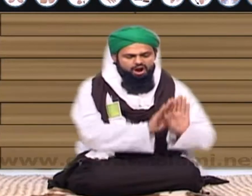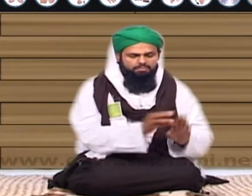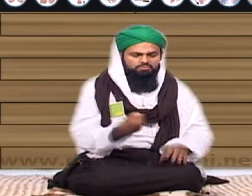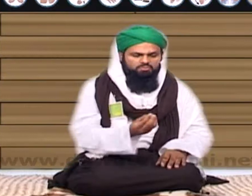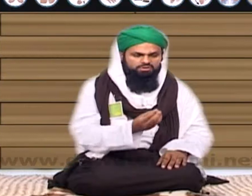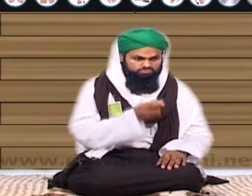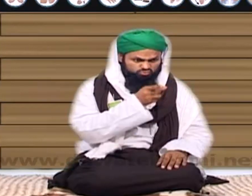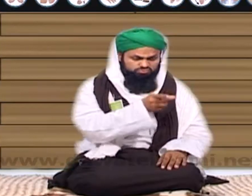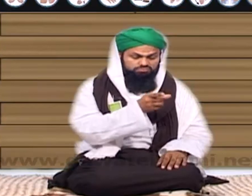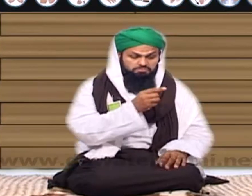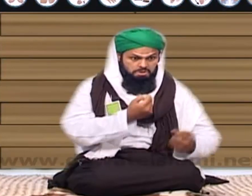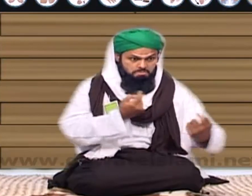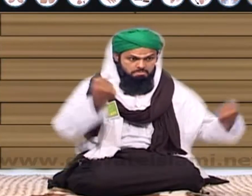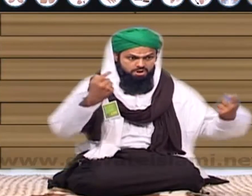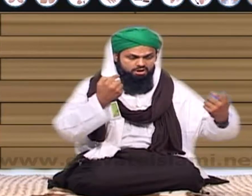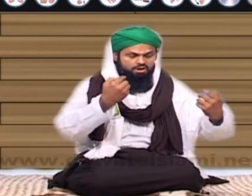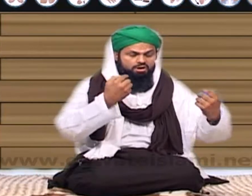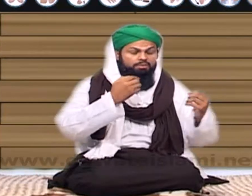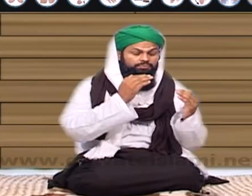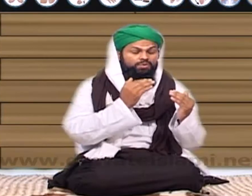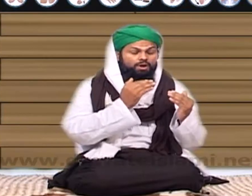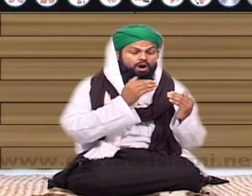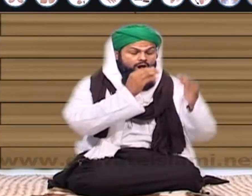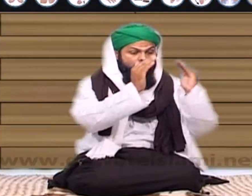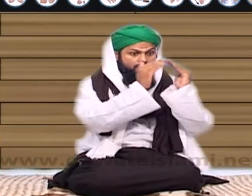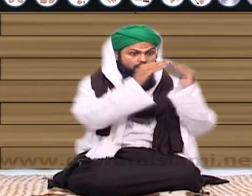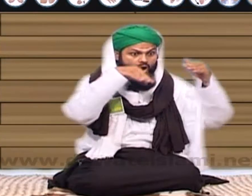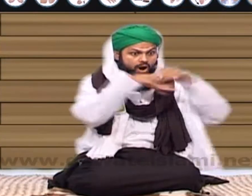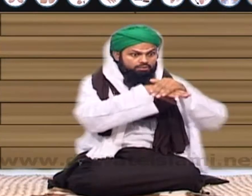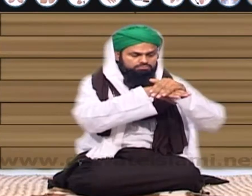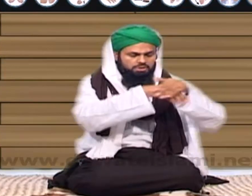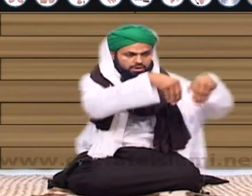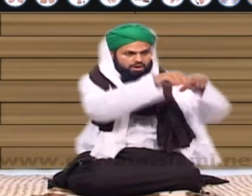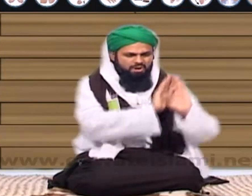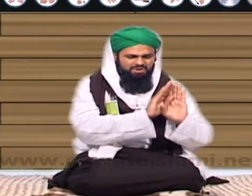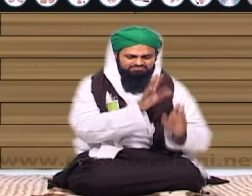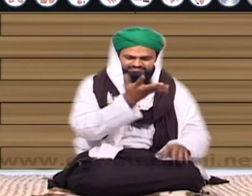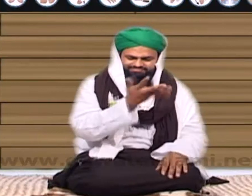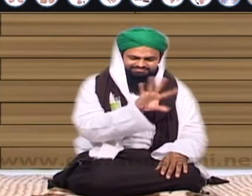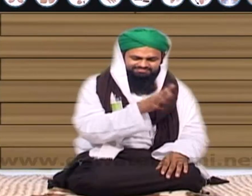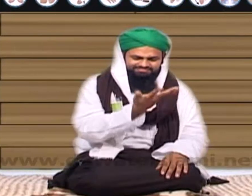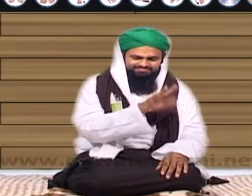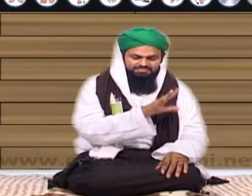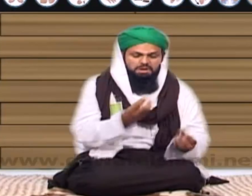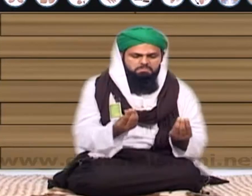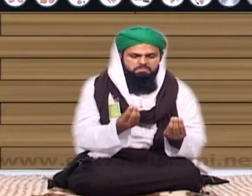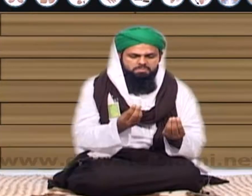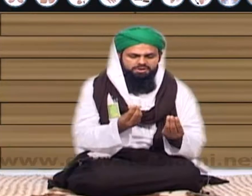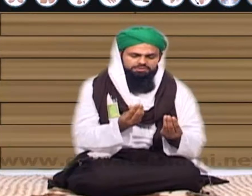ملے گی۔ آپ کو اپنے بنگلے میں ایئر کنڈیشنڈ روم میں نہیں رکھا جائے گا، آپ کو بھی کھود کے اندر اتار دیا جائے